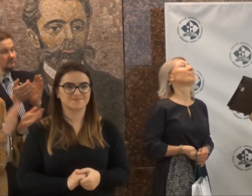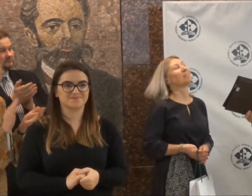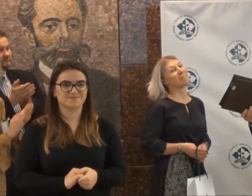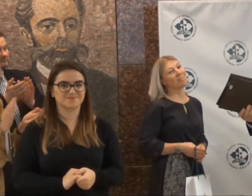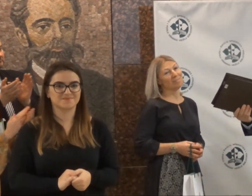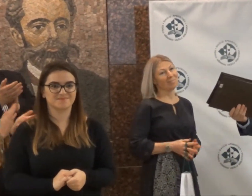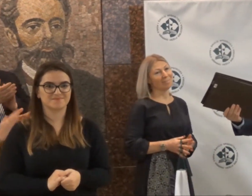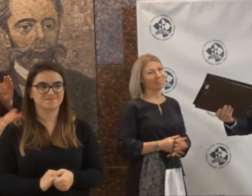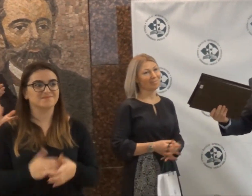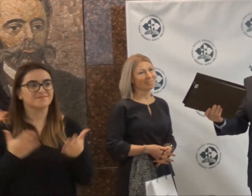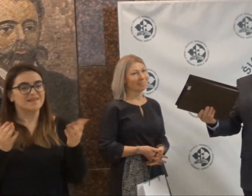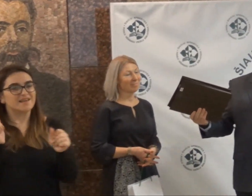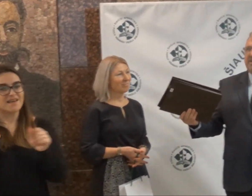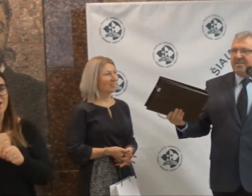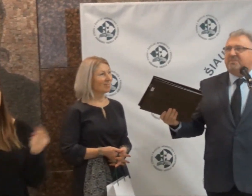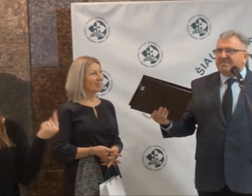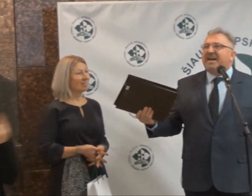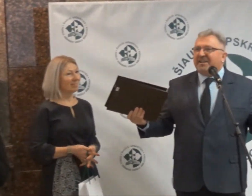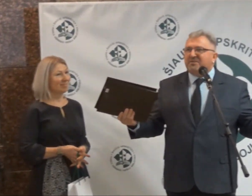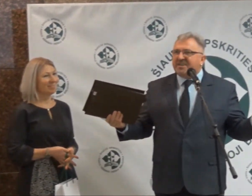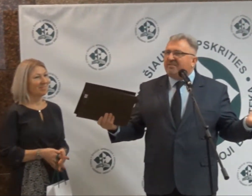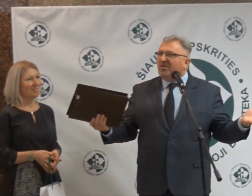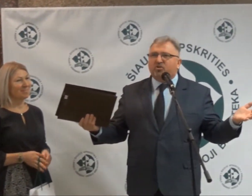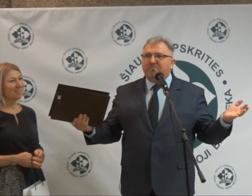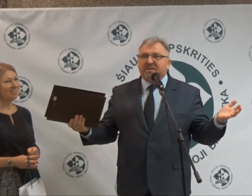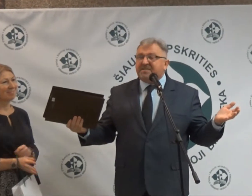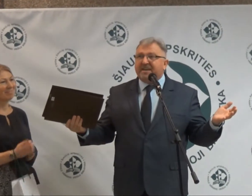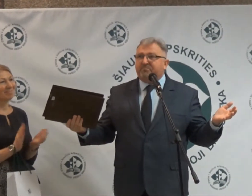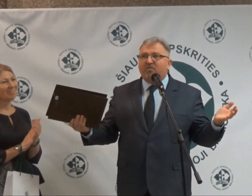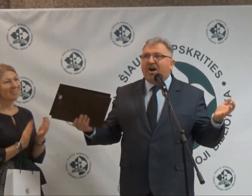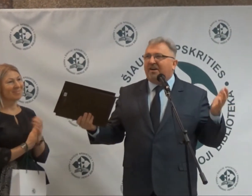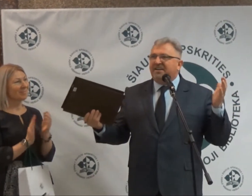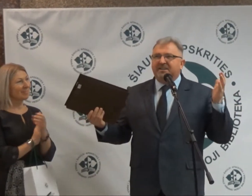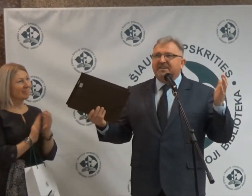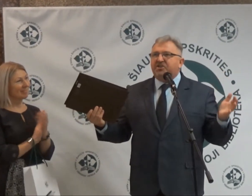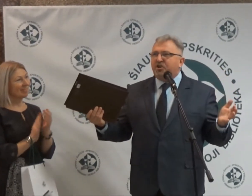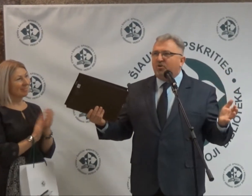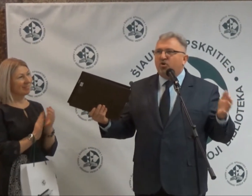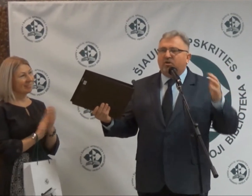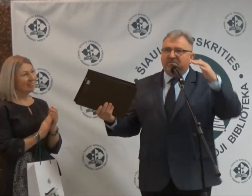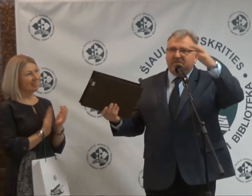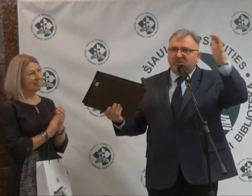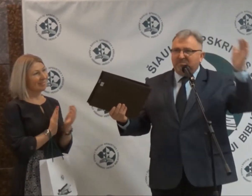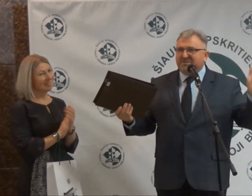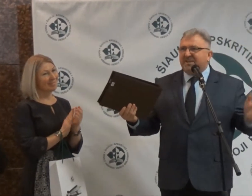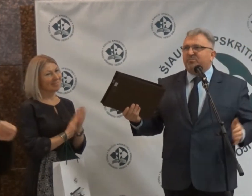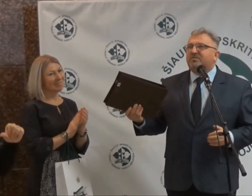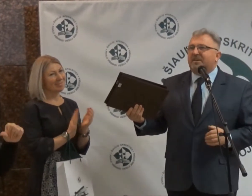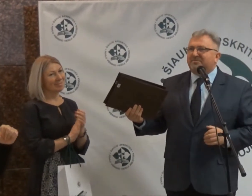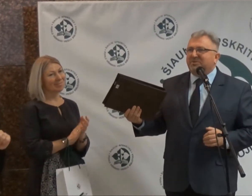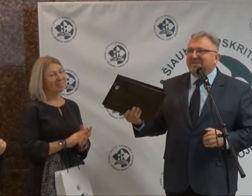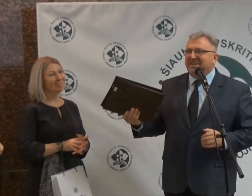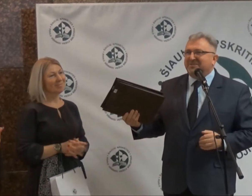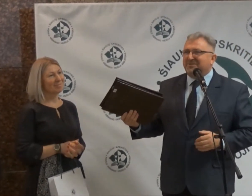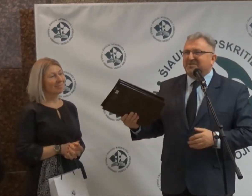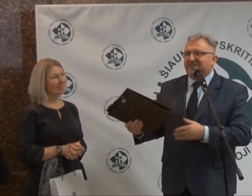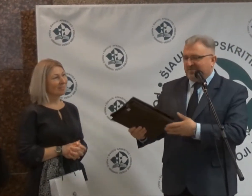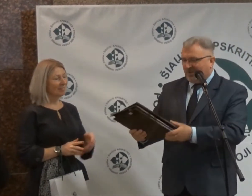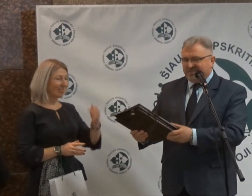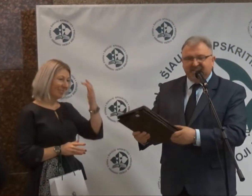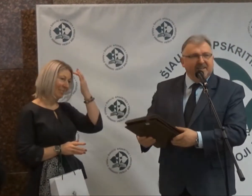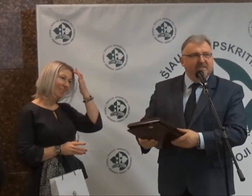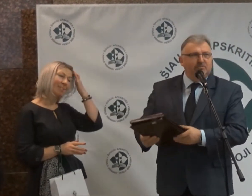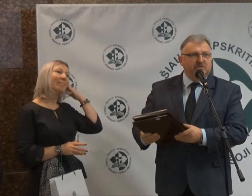Na, turiu pripažinti, kad jų įdirbis daro savo. Komisija buvo ne Šiaulių, komisija buvo tarptautinė